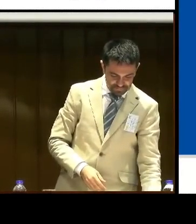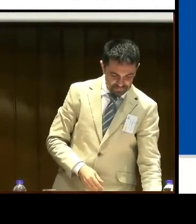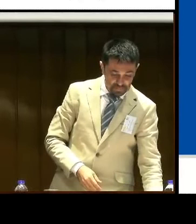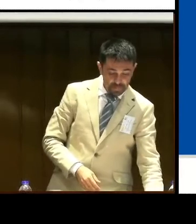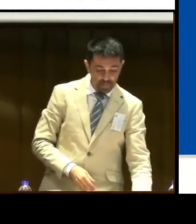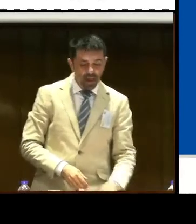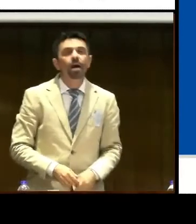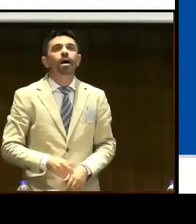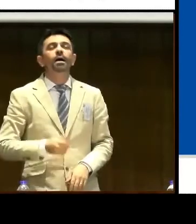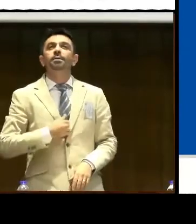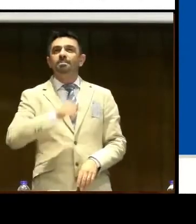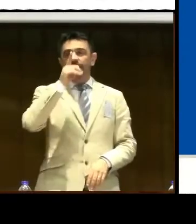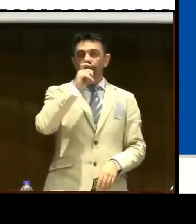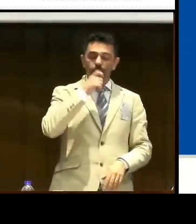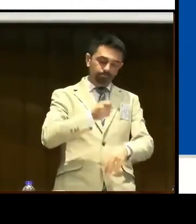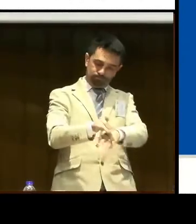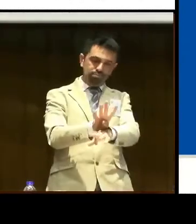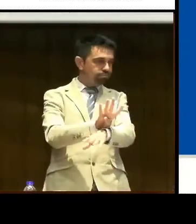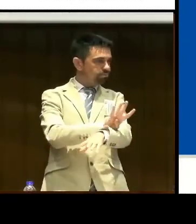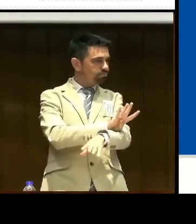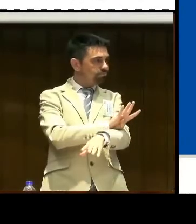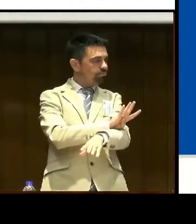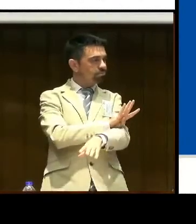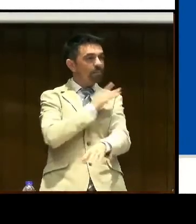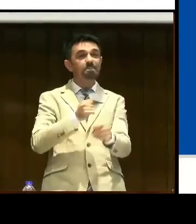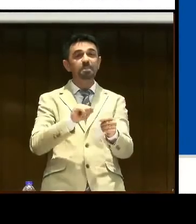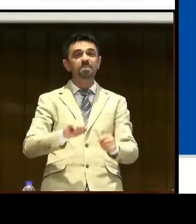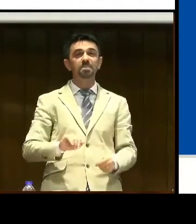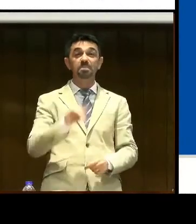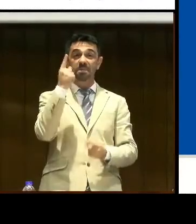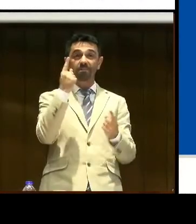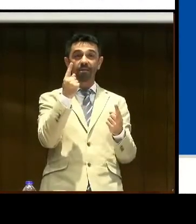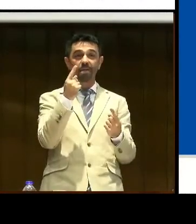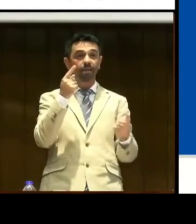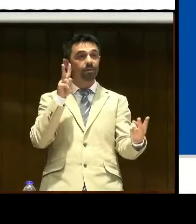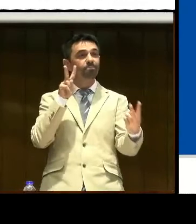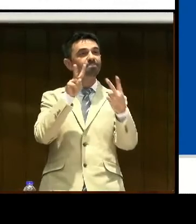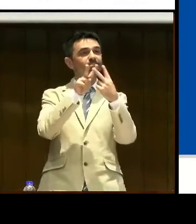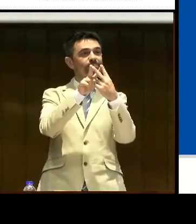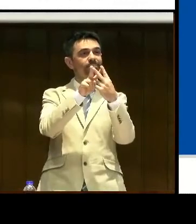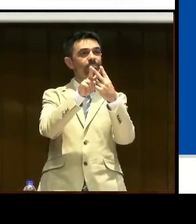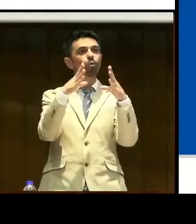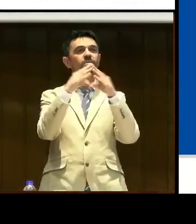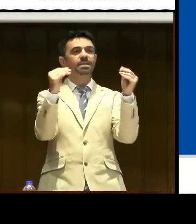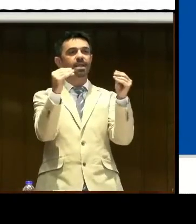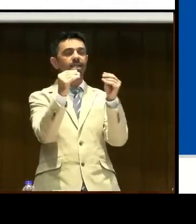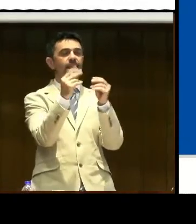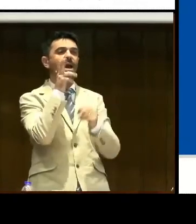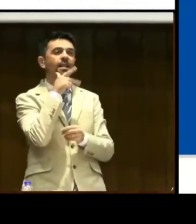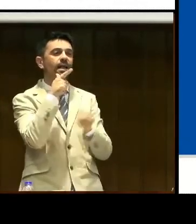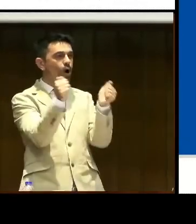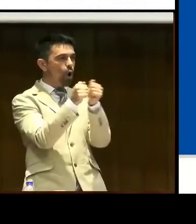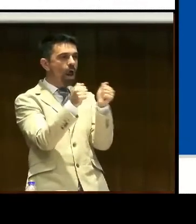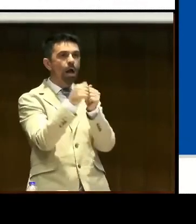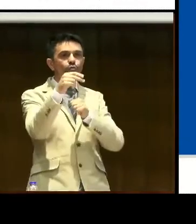Aún me estremece pensar en aquel primer encuentro en la Universidad de Alicante, donde su voz hacía retumbar las